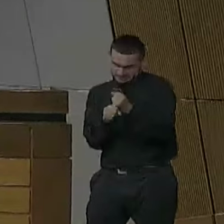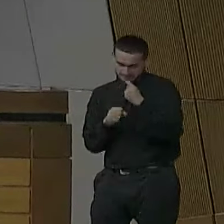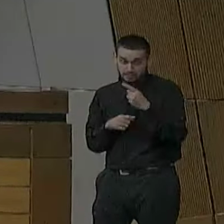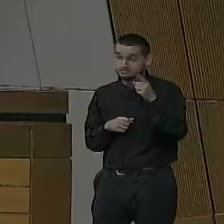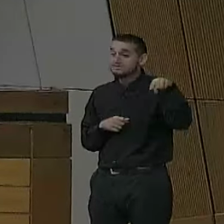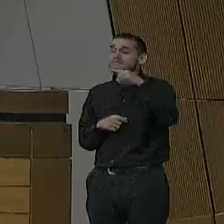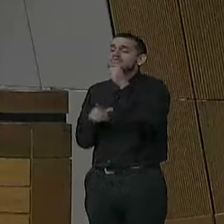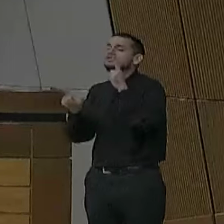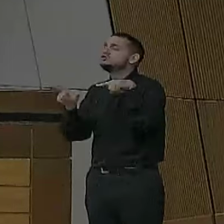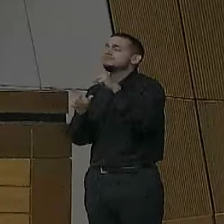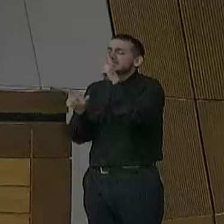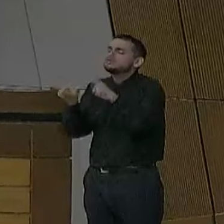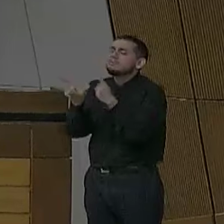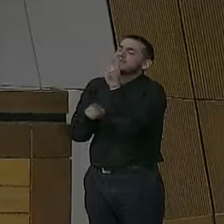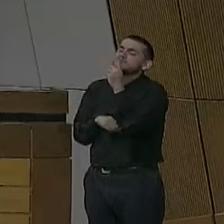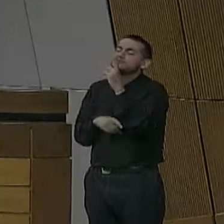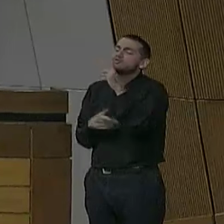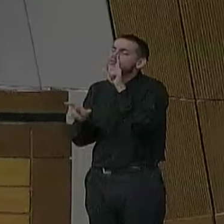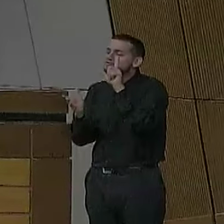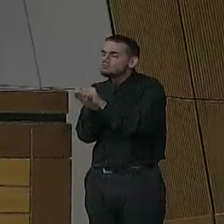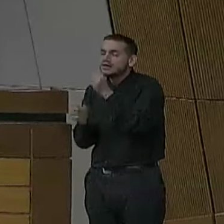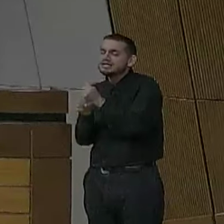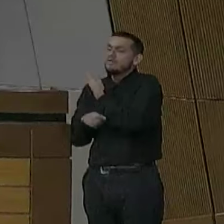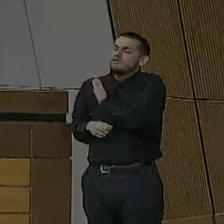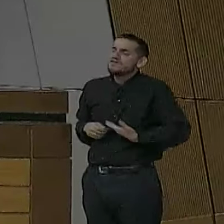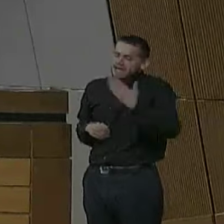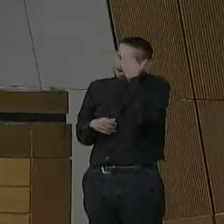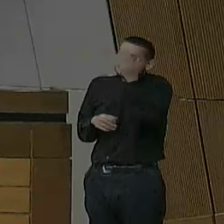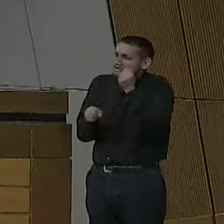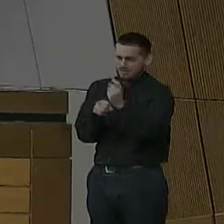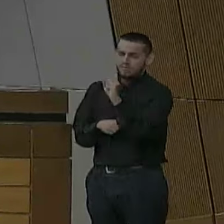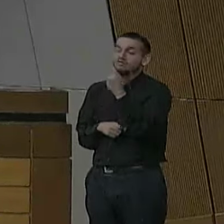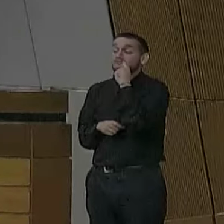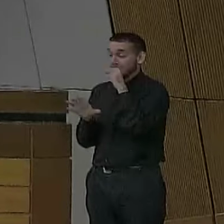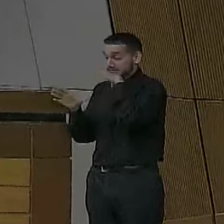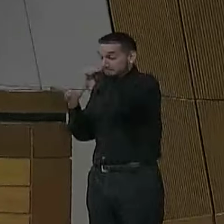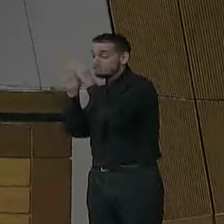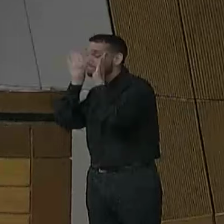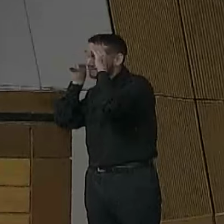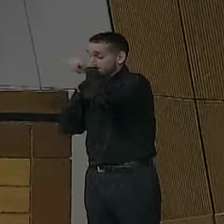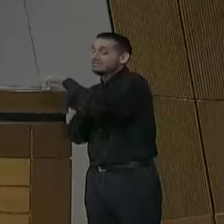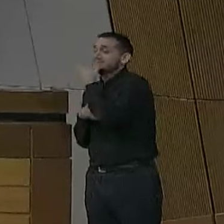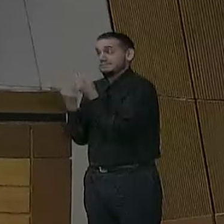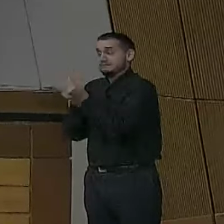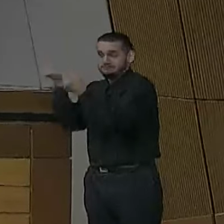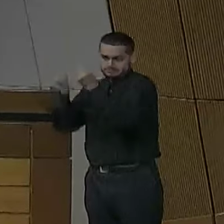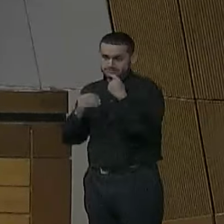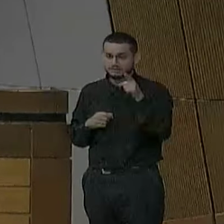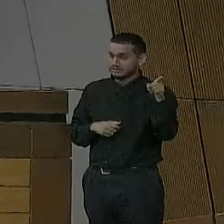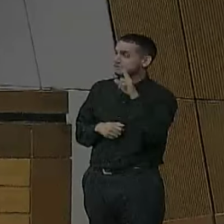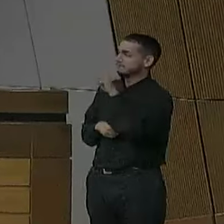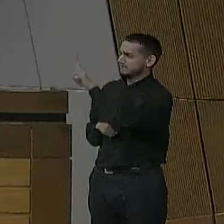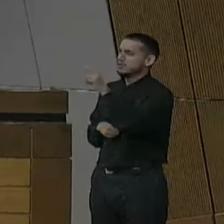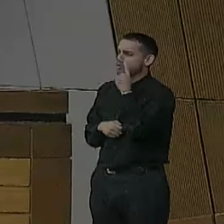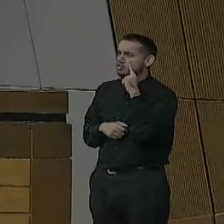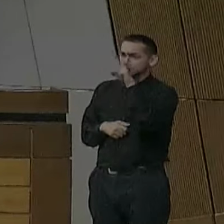un aprendizaje. Reconozco la trayectoria de las empresas del sector